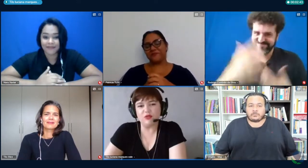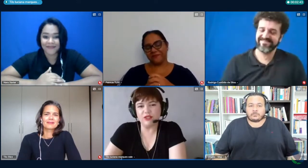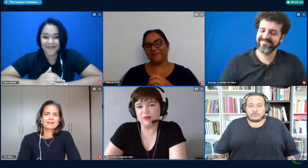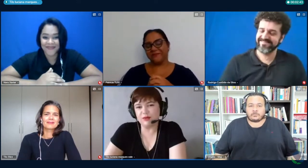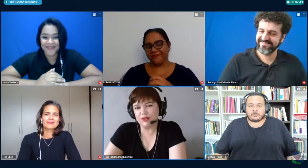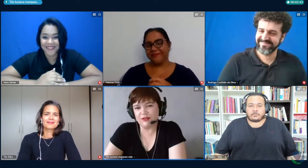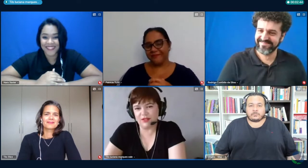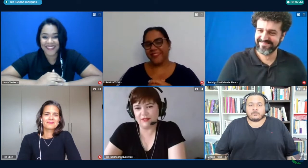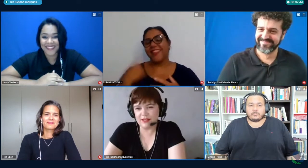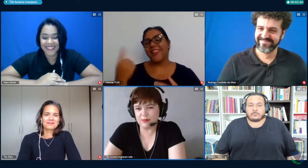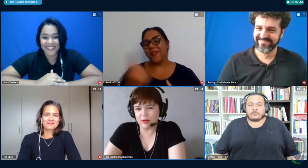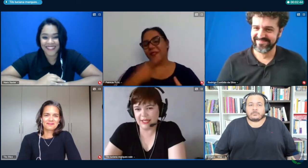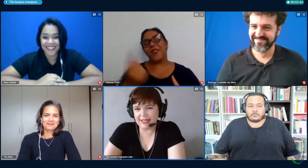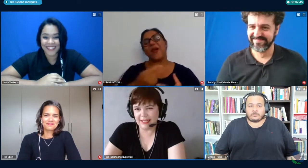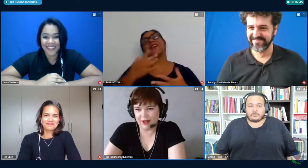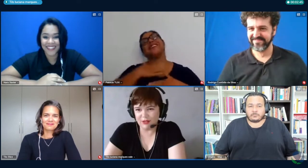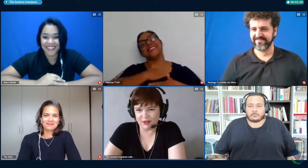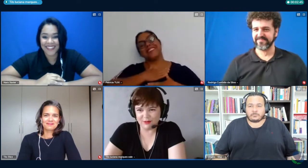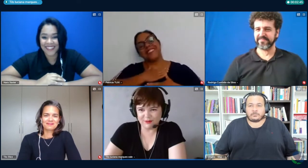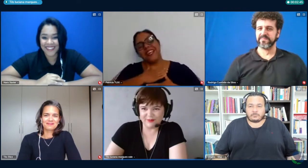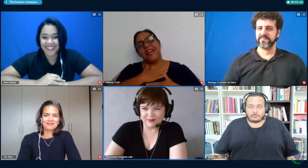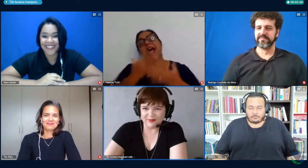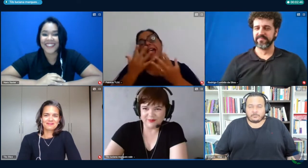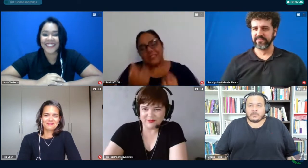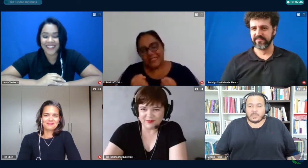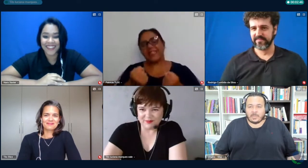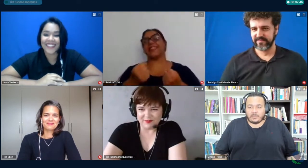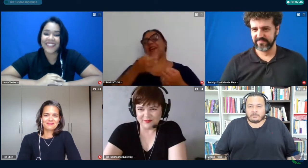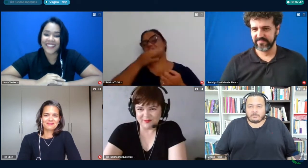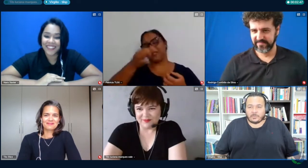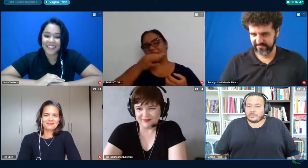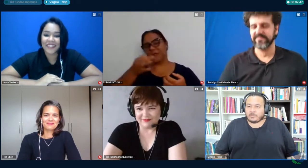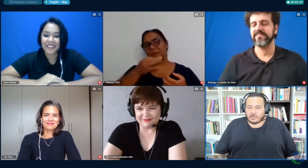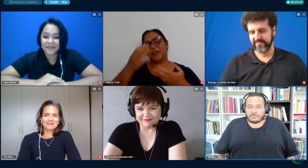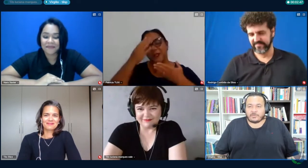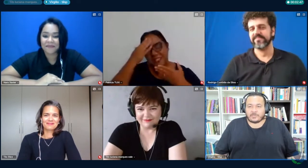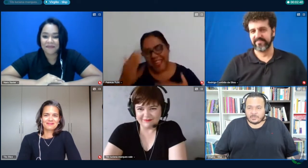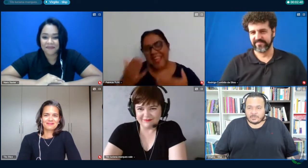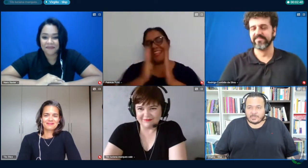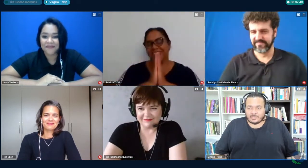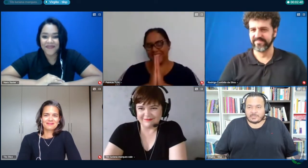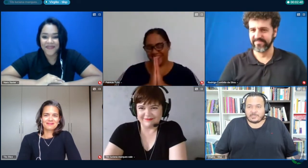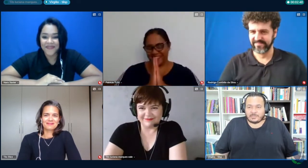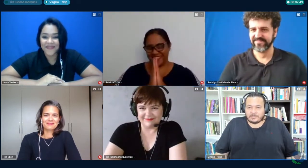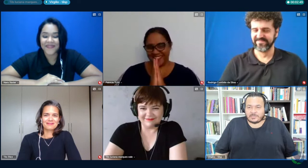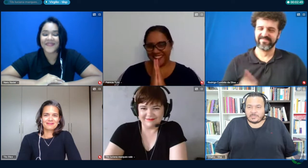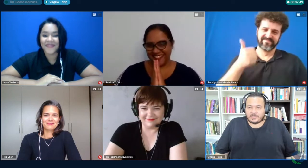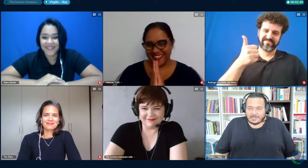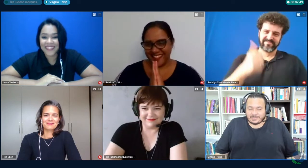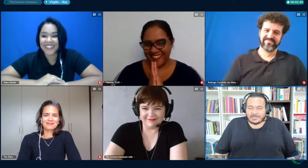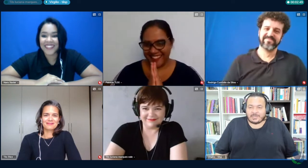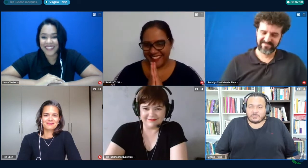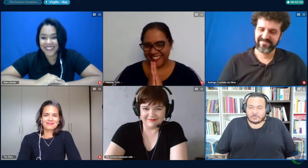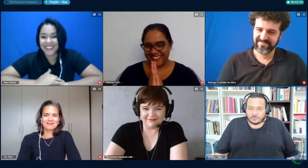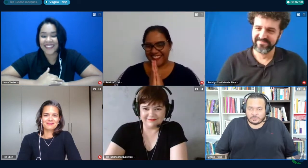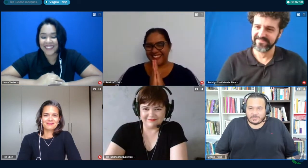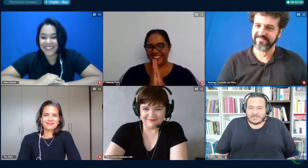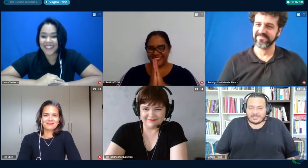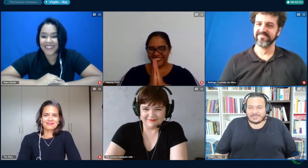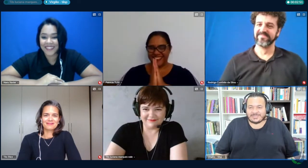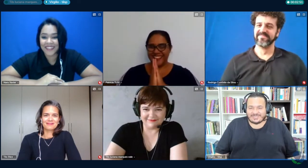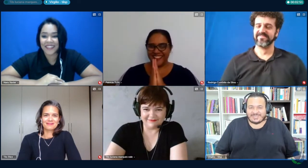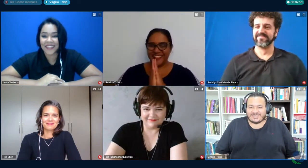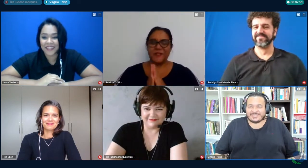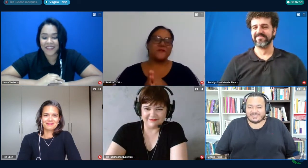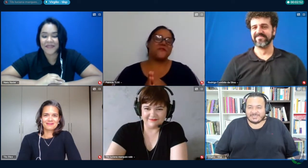forma, de conteúdo, enfim, que vocês podem aceitar ou não. Bom, de qualquer forma, nós agradecemos e acataremos. Muito